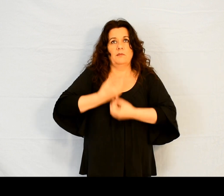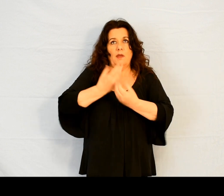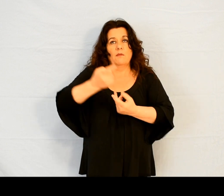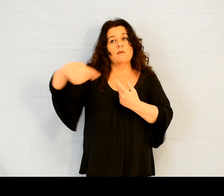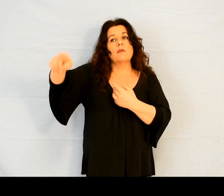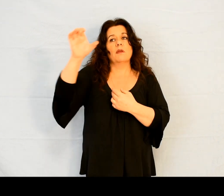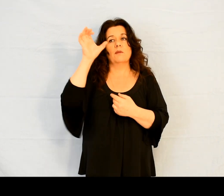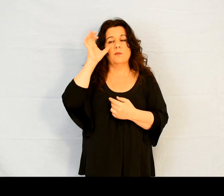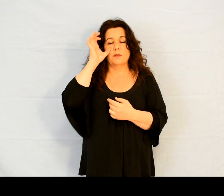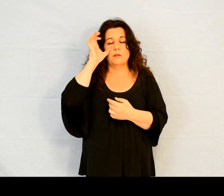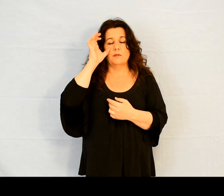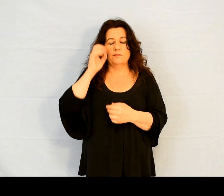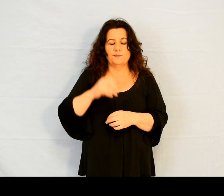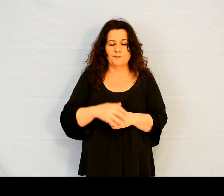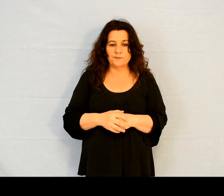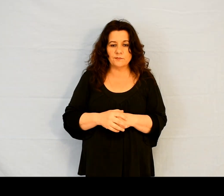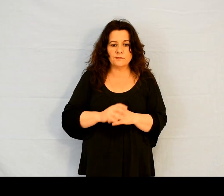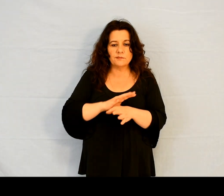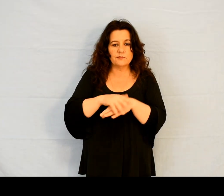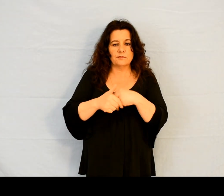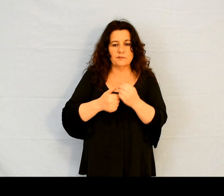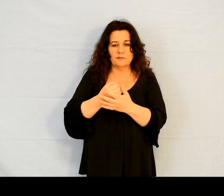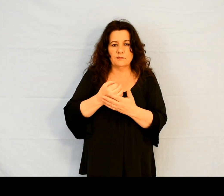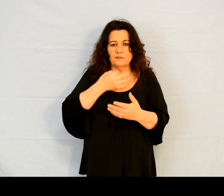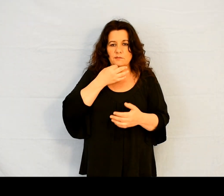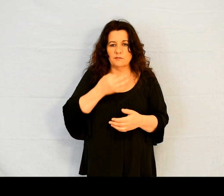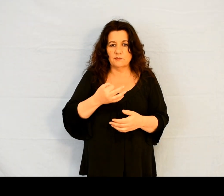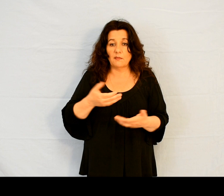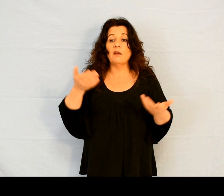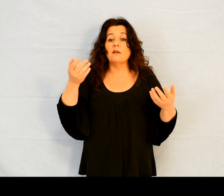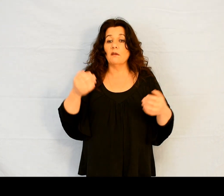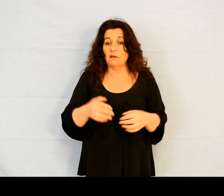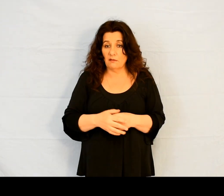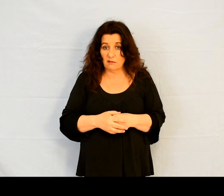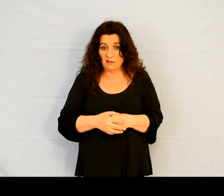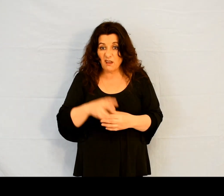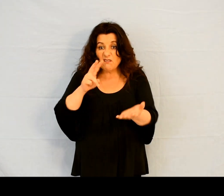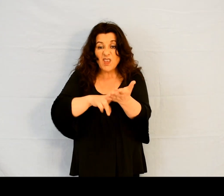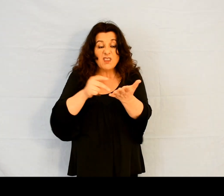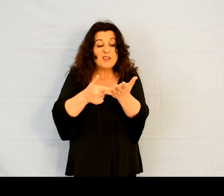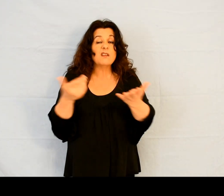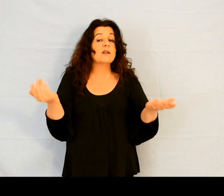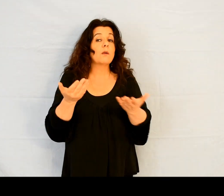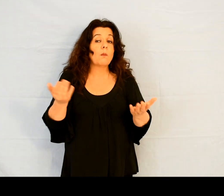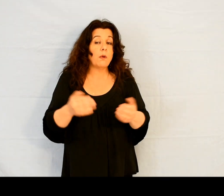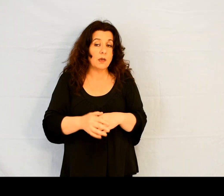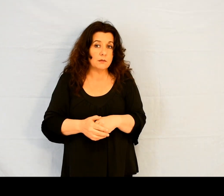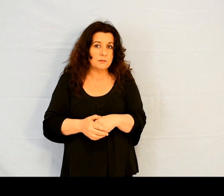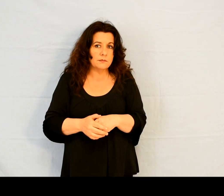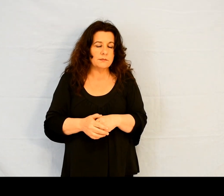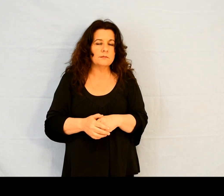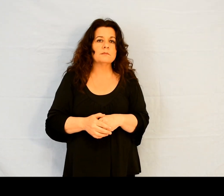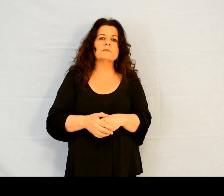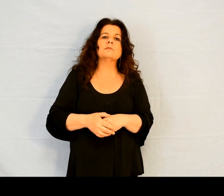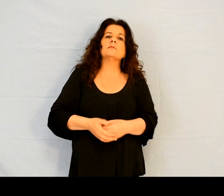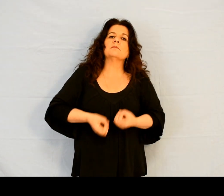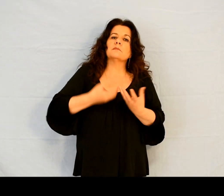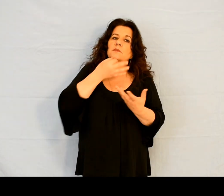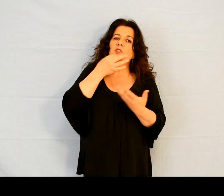Pilate lui dit « Qu'est-ce que la vérité ?» Ayant dit cela, il sortit de nouveau à